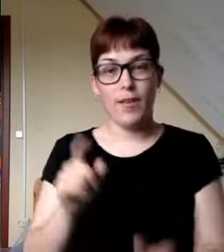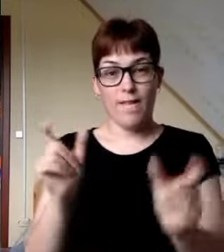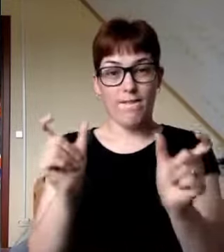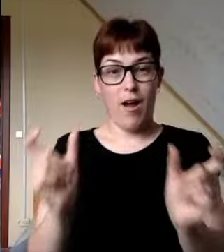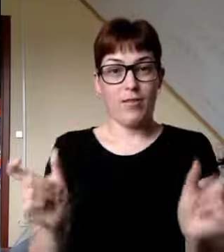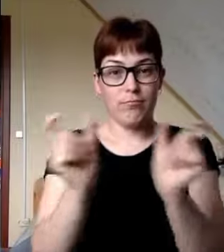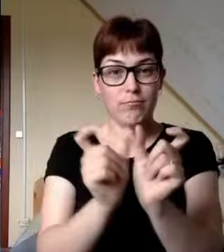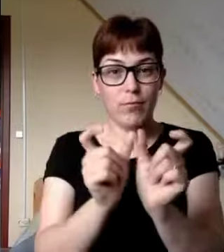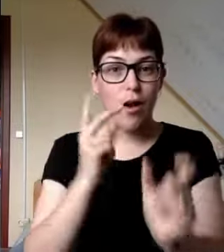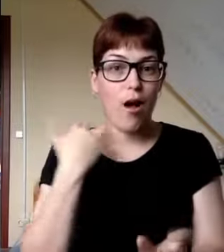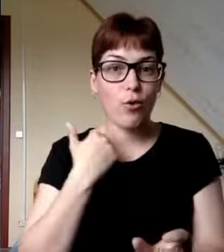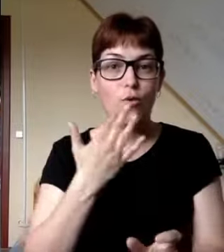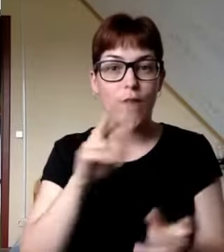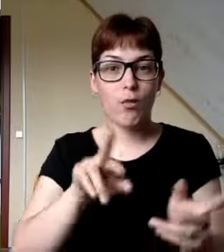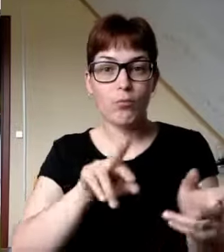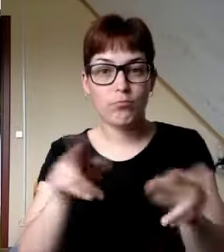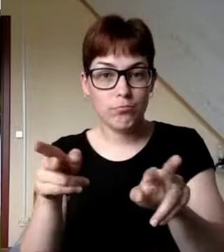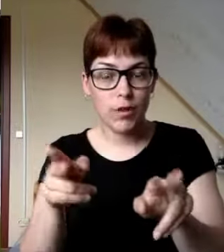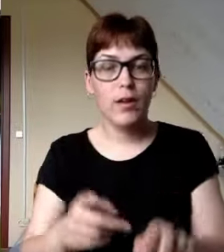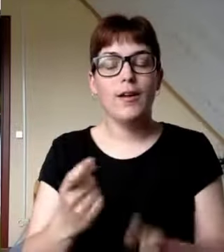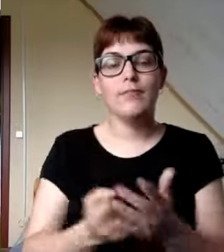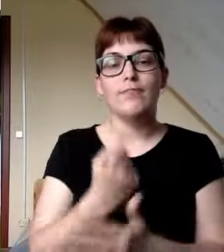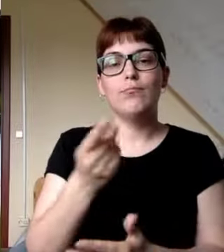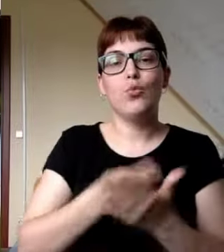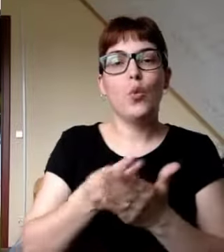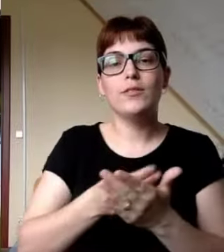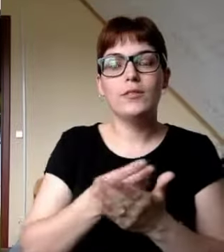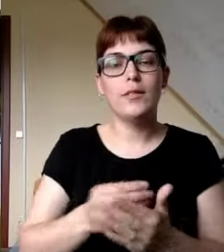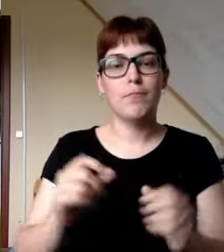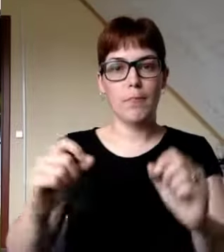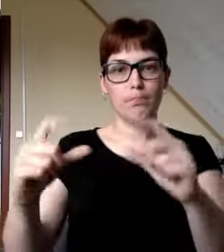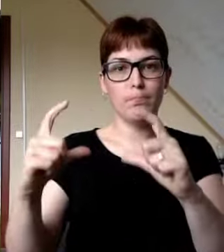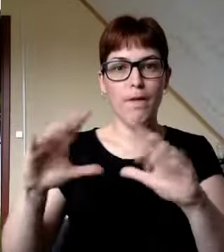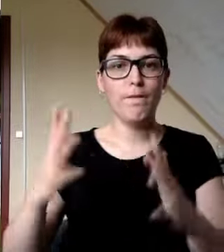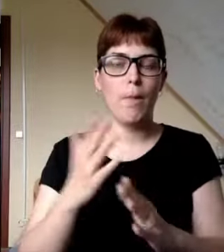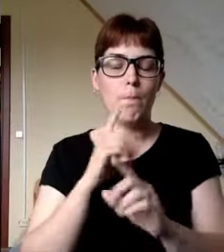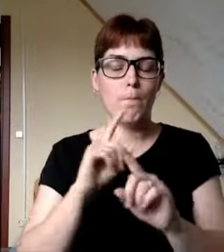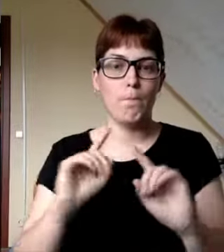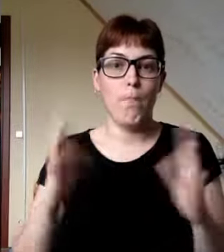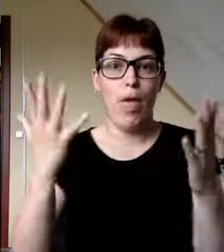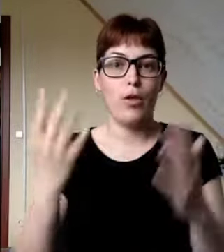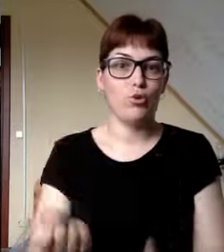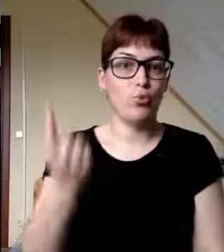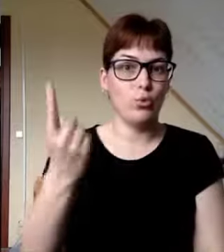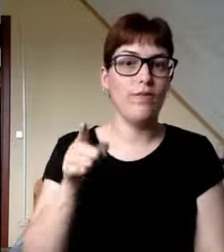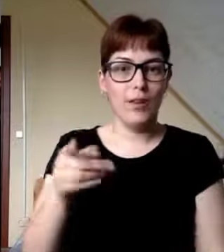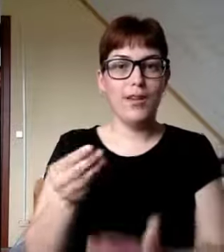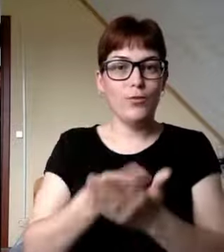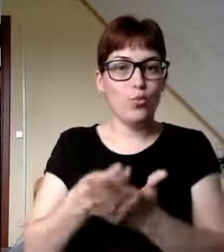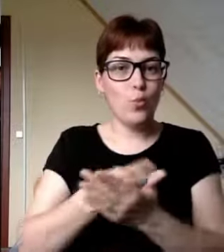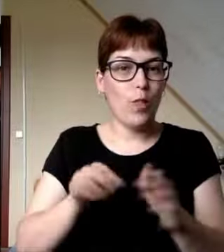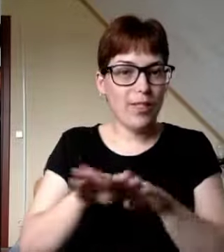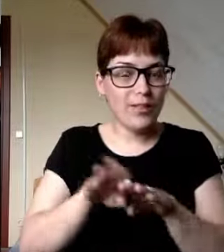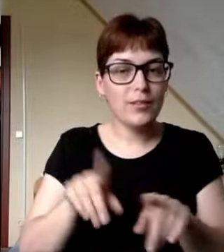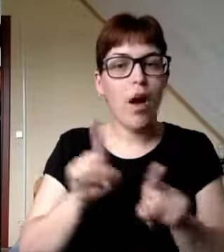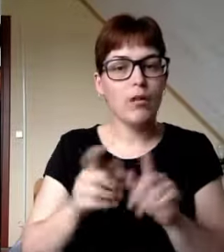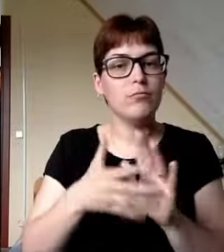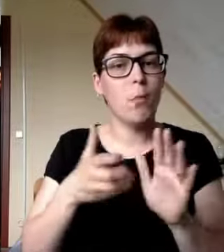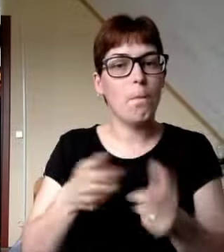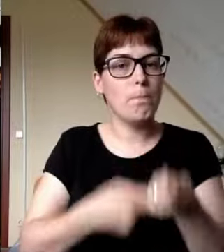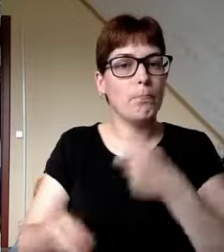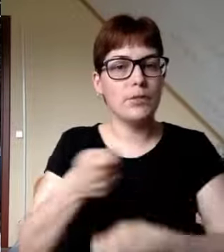angļu valodas nozīmē uznīrta vai negaidīgi uzrasties. Ar līdzīgu nozīmi tas tiek lietots arī mārketingā. Pop-up